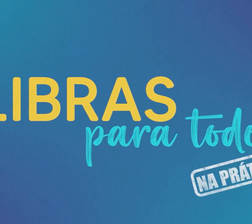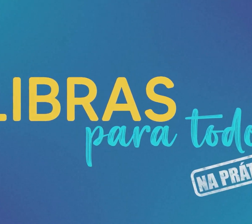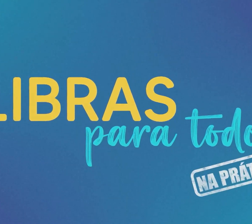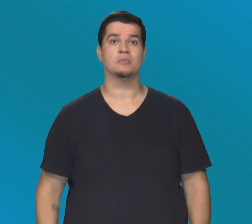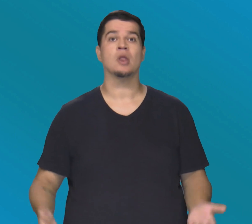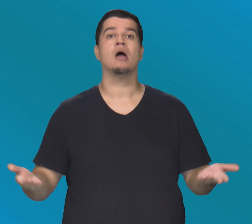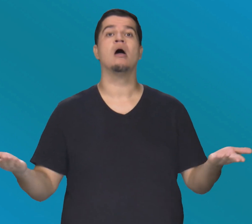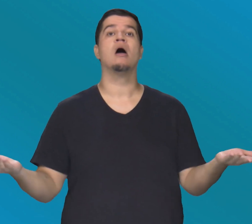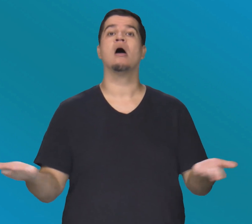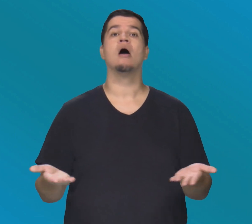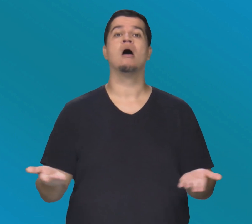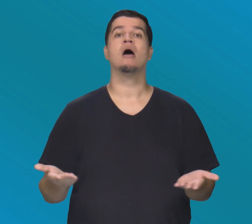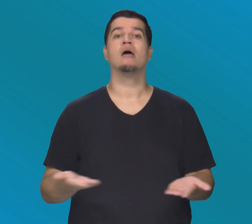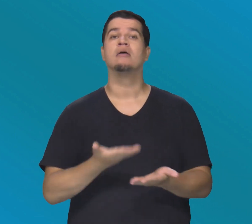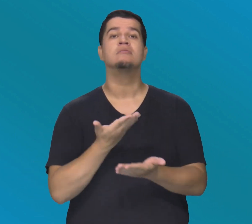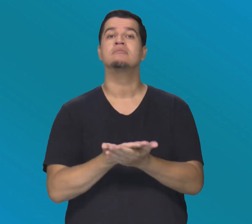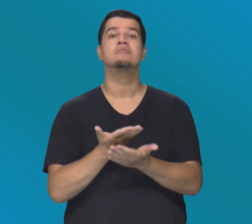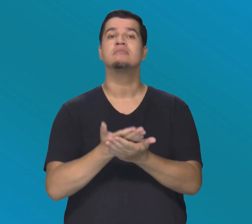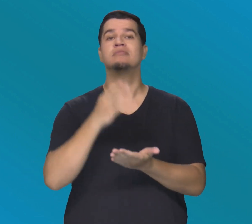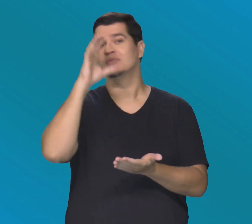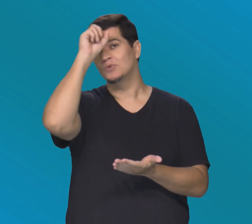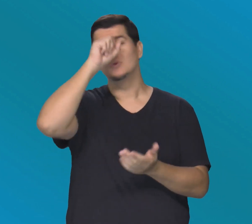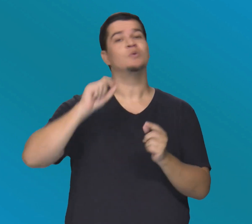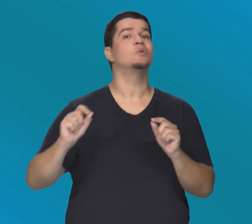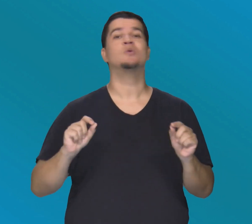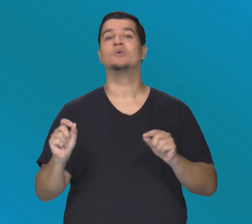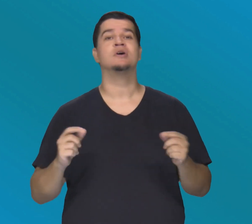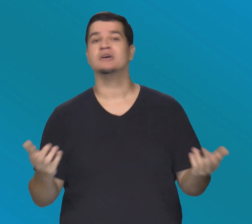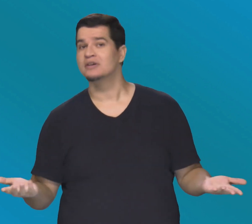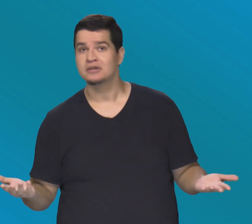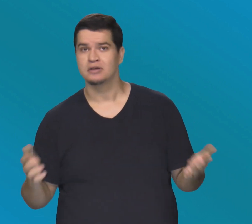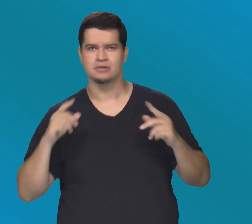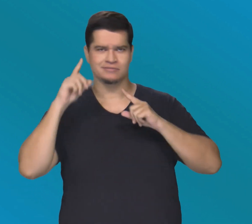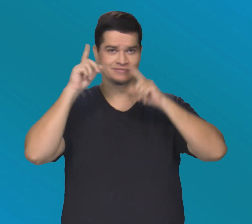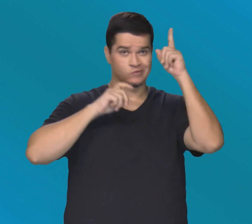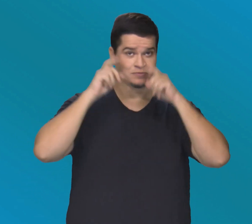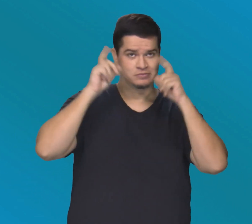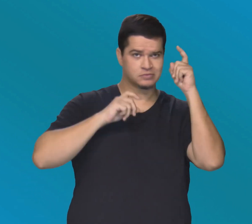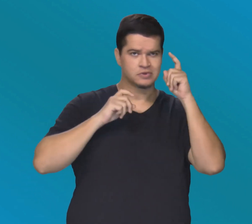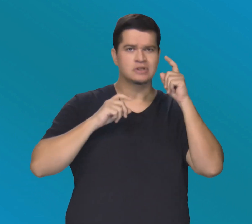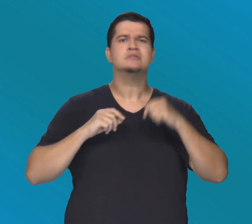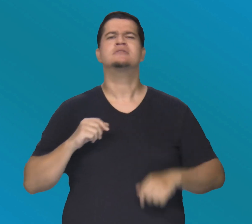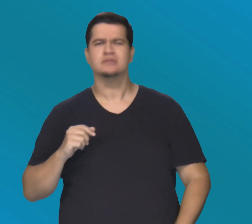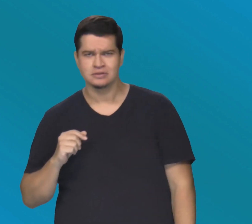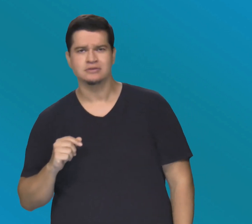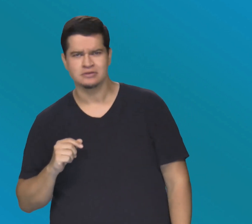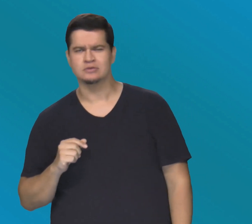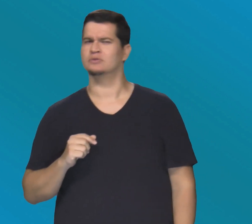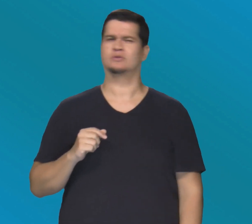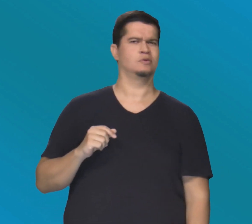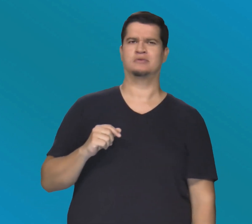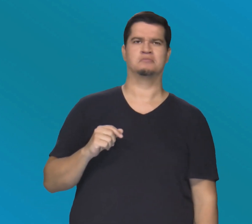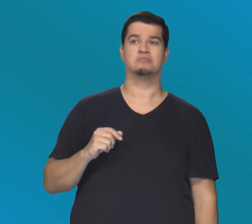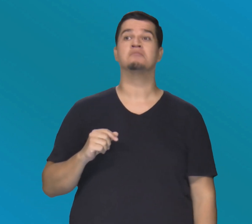prática e na aula de hoje vamos aprender um pouco sobre as expressões faciais expressões positivas expressões